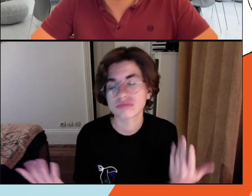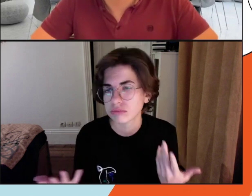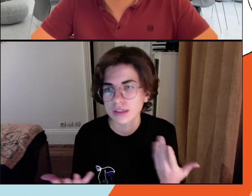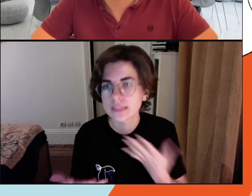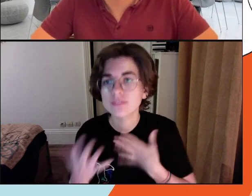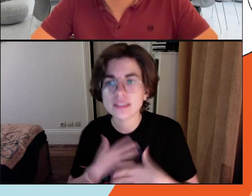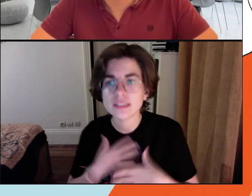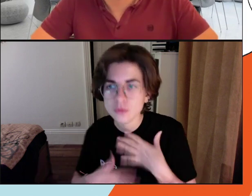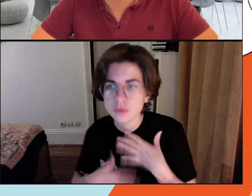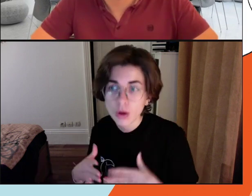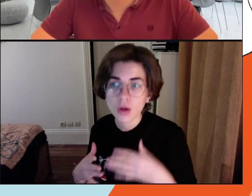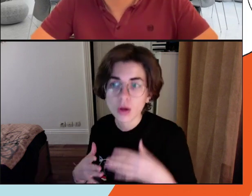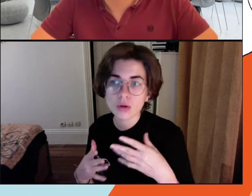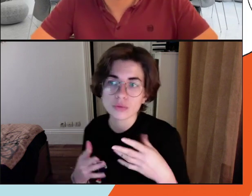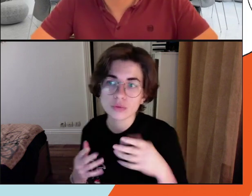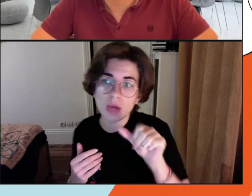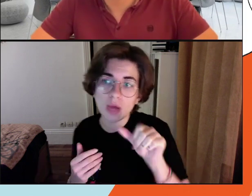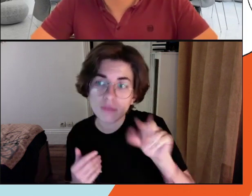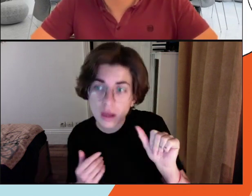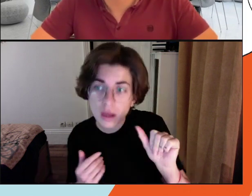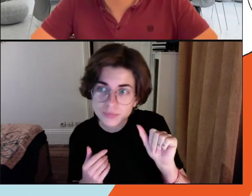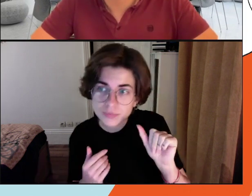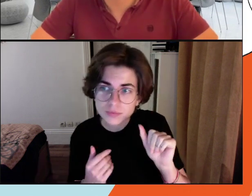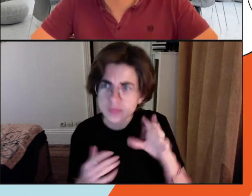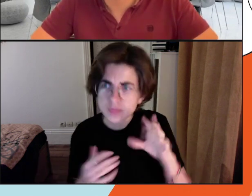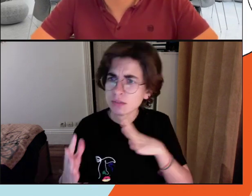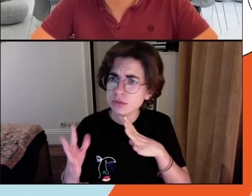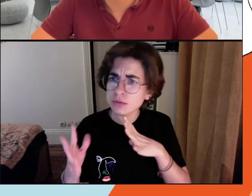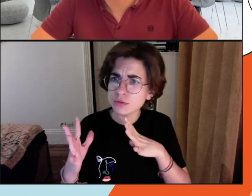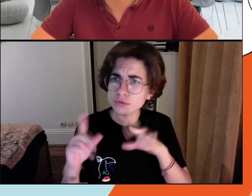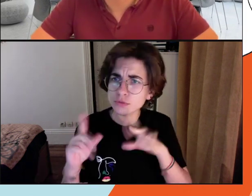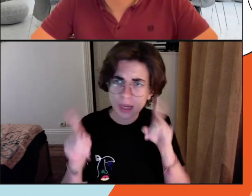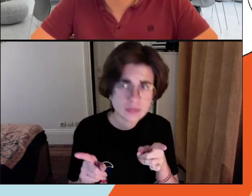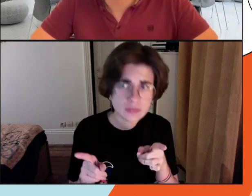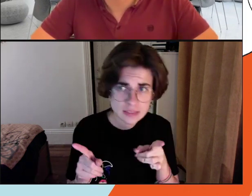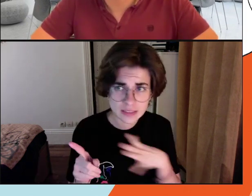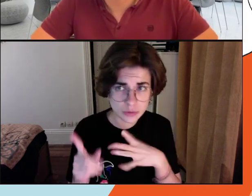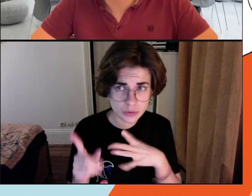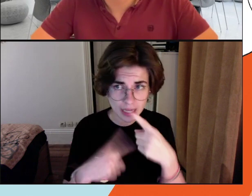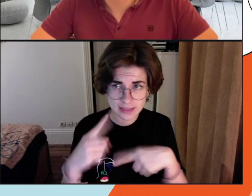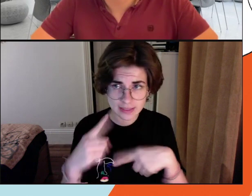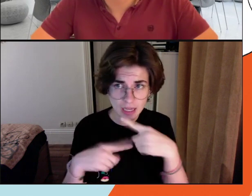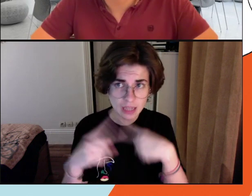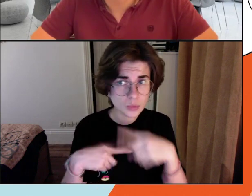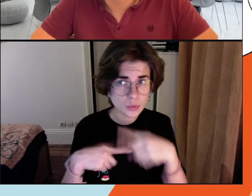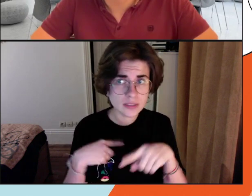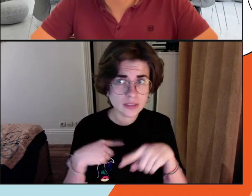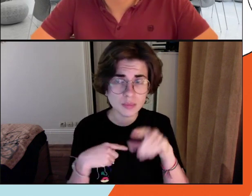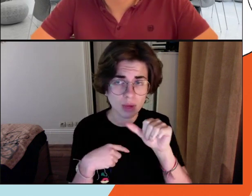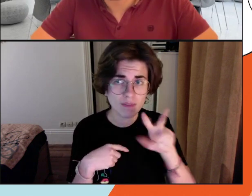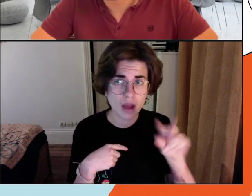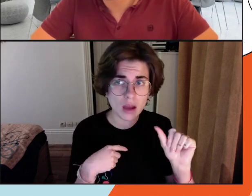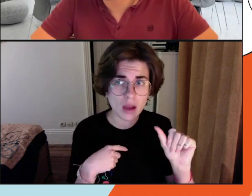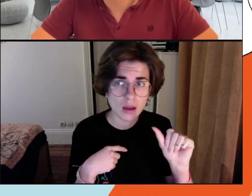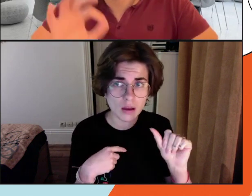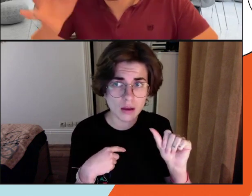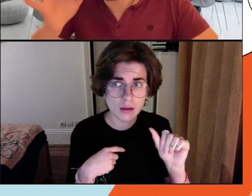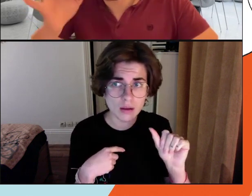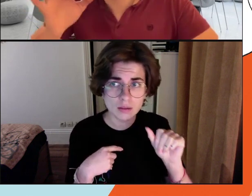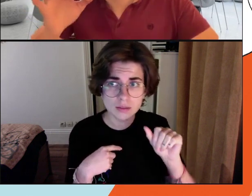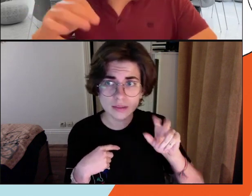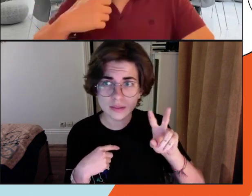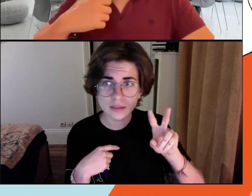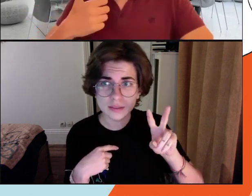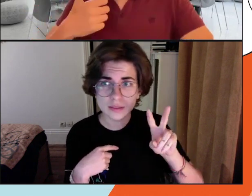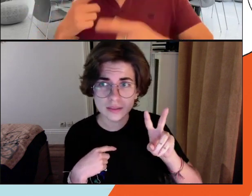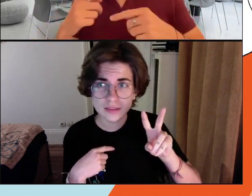c'est fatigant. Que Ava, juste parenthèse, est-ce qu'il y a un nom signé pour Ava? Il y